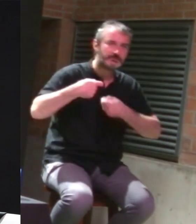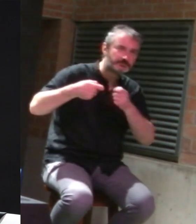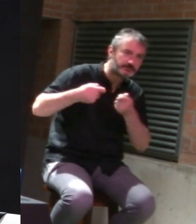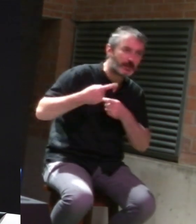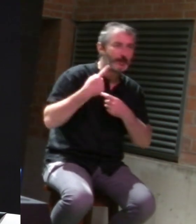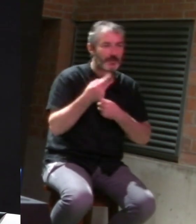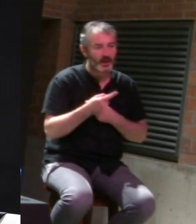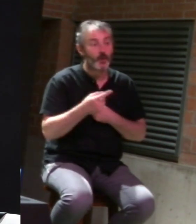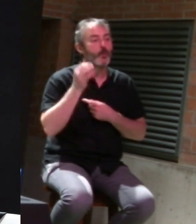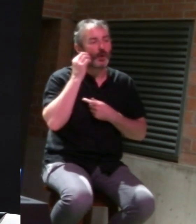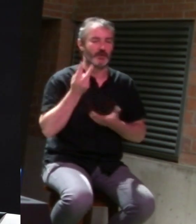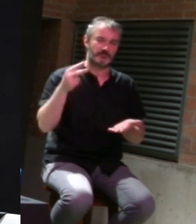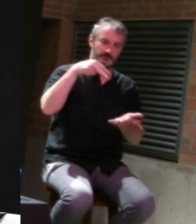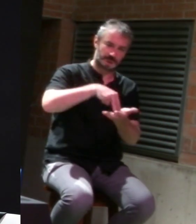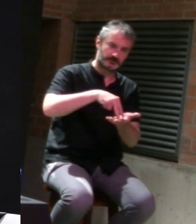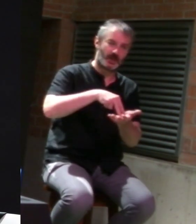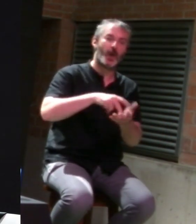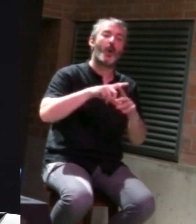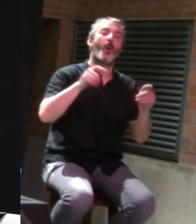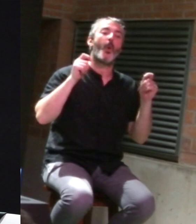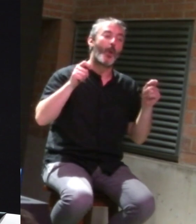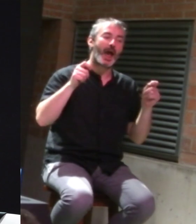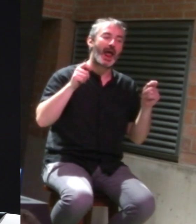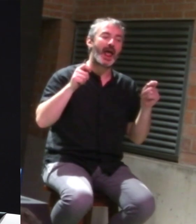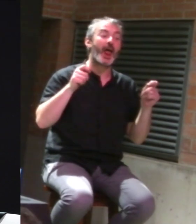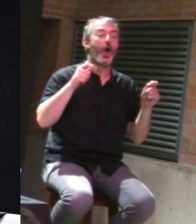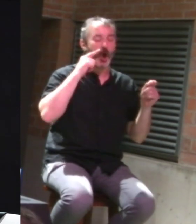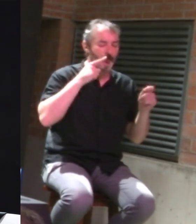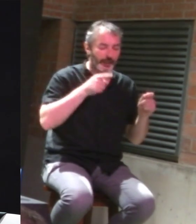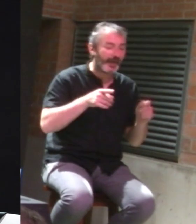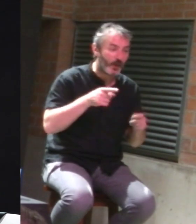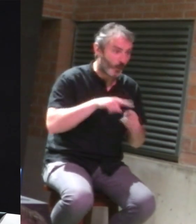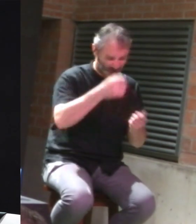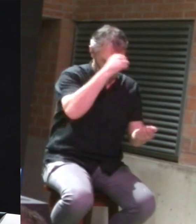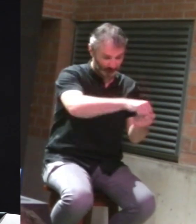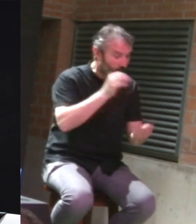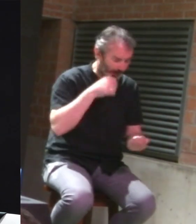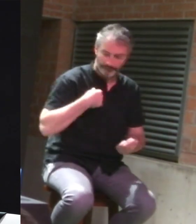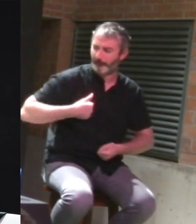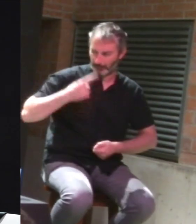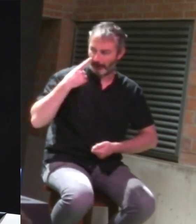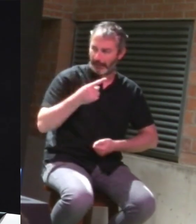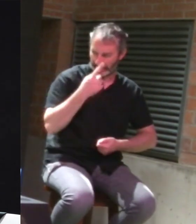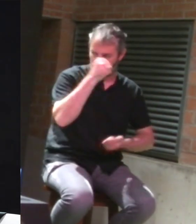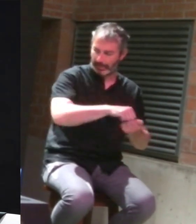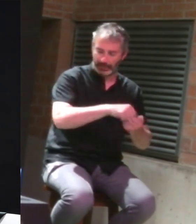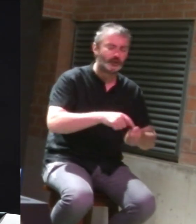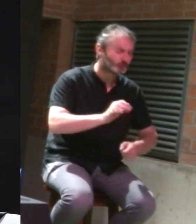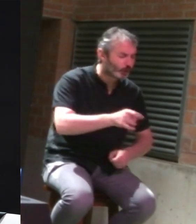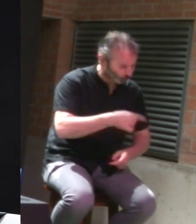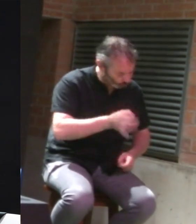quan són les dones les que fan vaga, les intenten enganyar com si fossin dones. Sempre els diuen, saps que tu torna